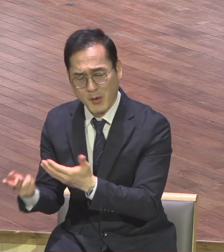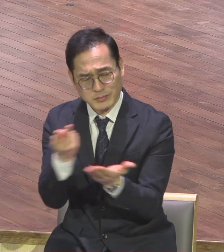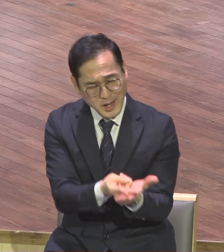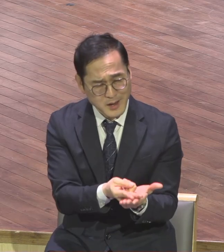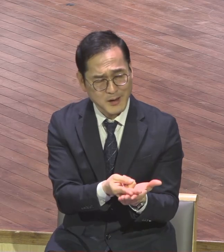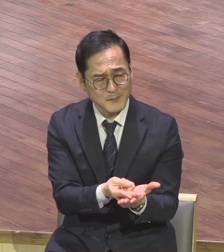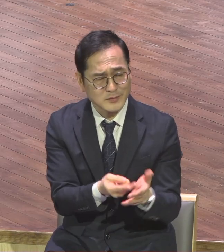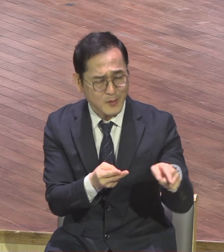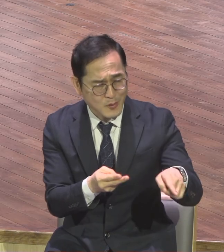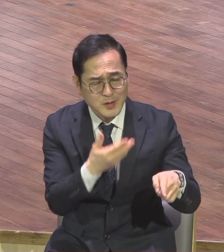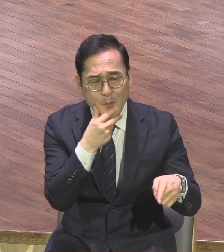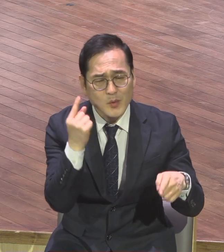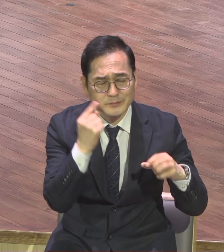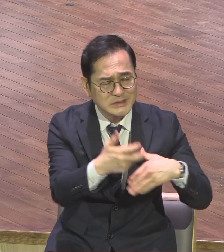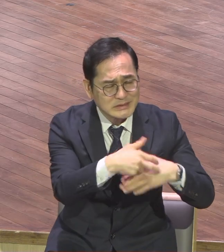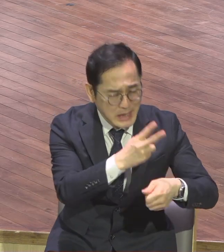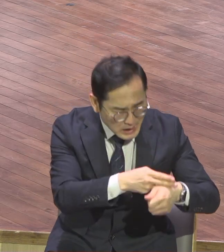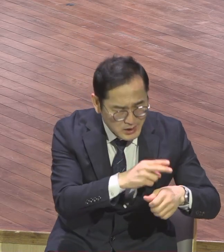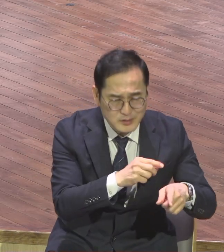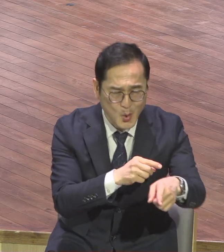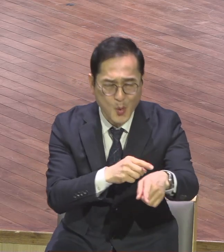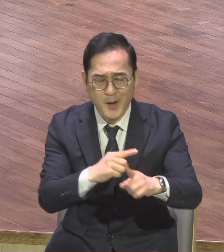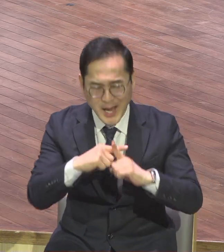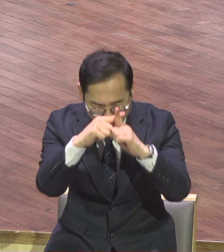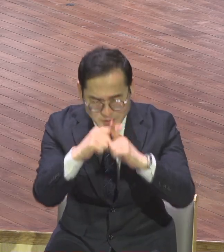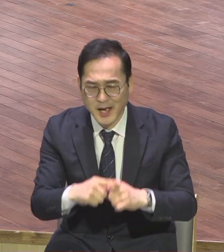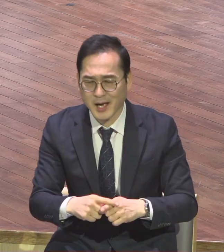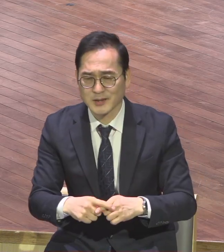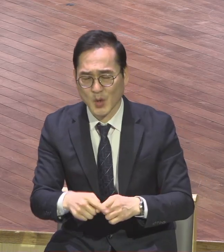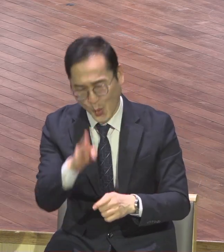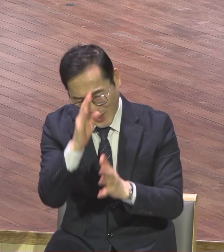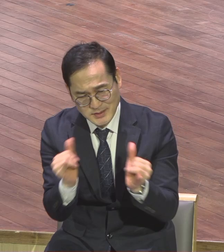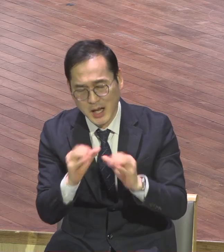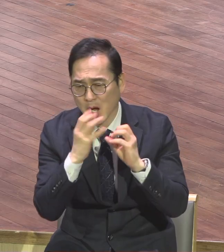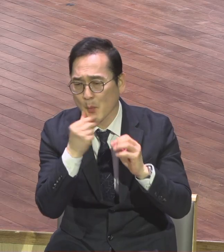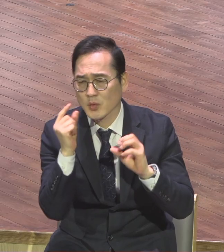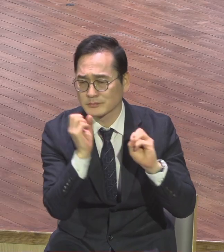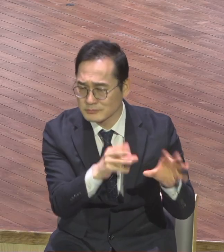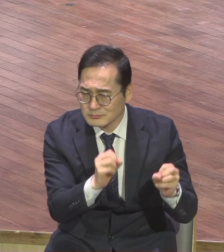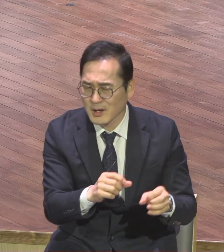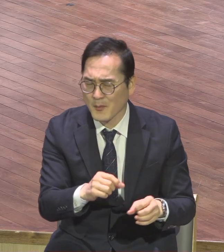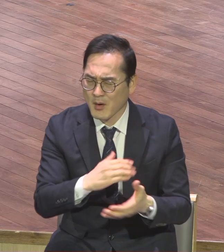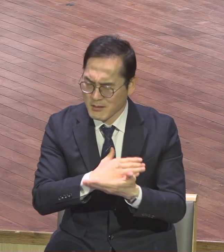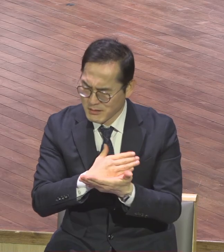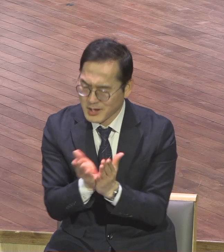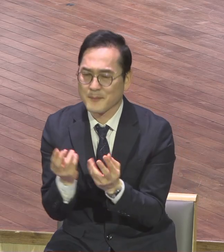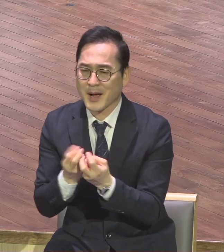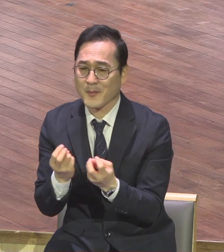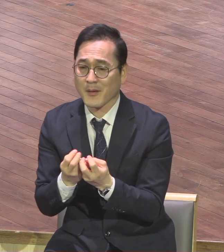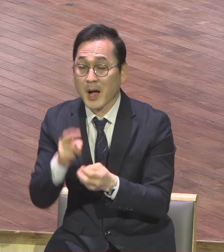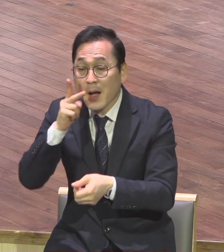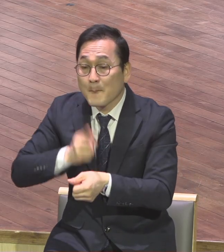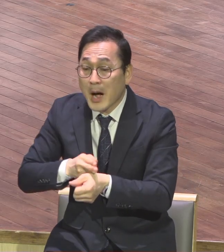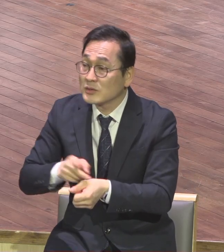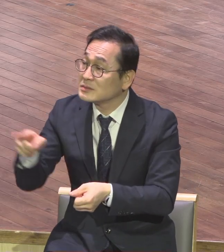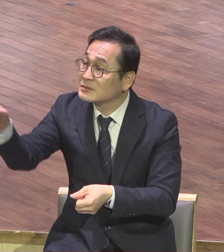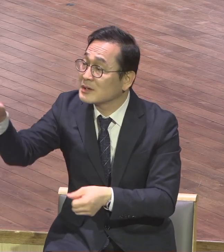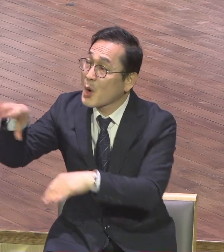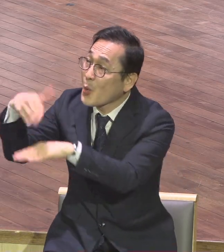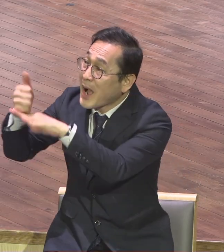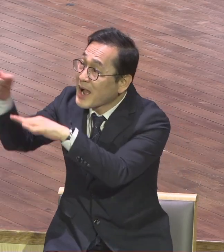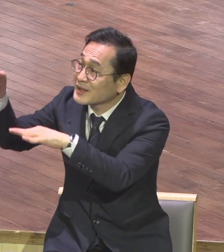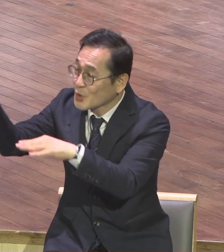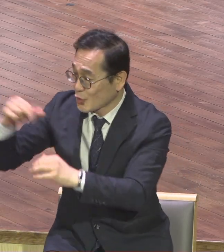맞는, 그 환경에 맞는, 그 시대에 맞는 전도 방법을 사용하시는데 바울에게 이런 방법을 사용해서